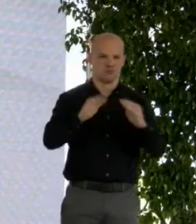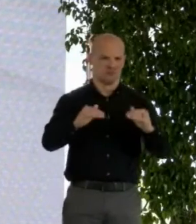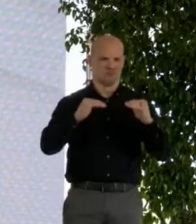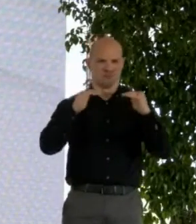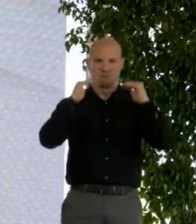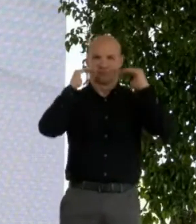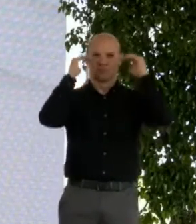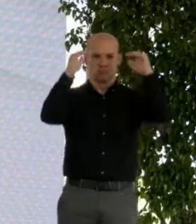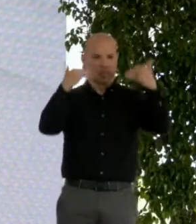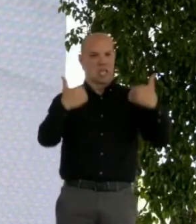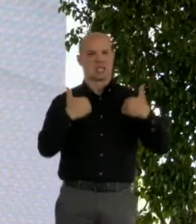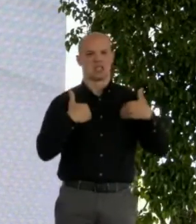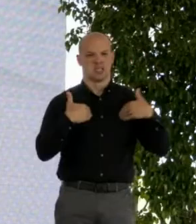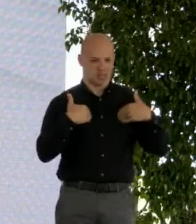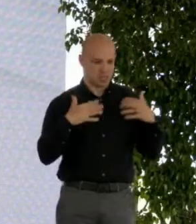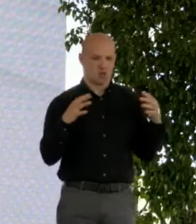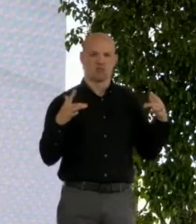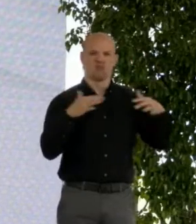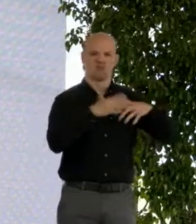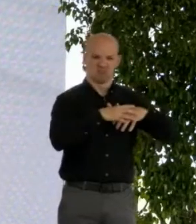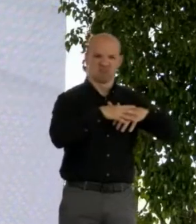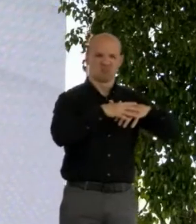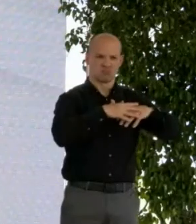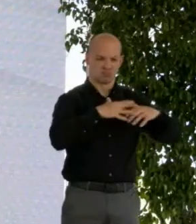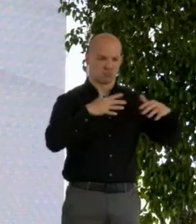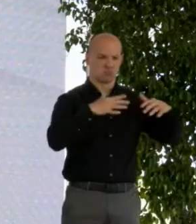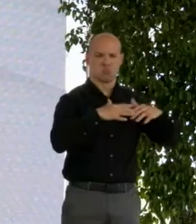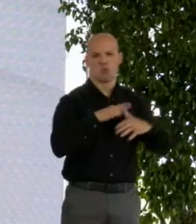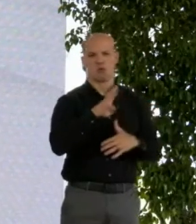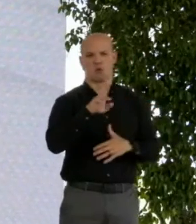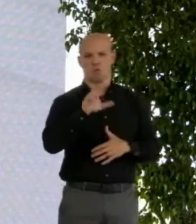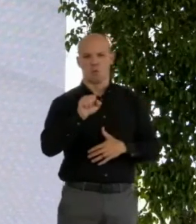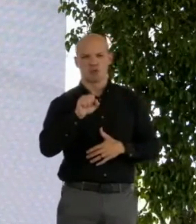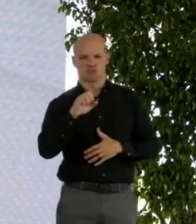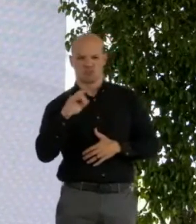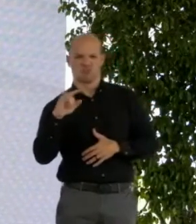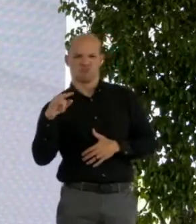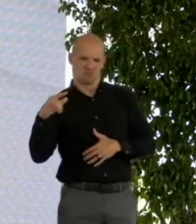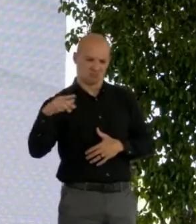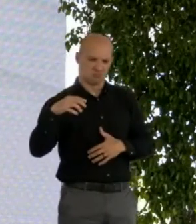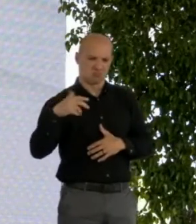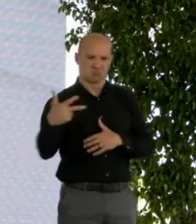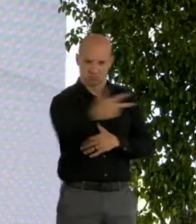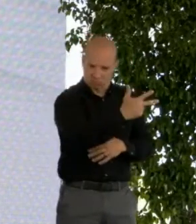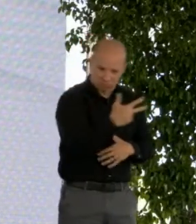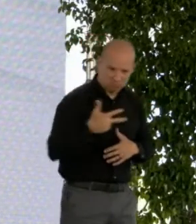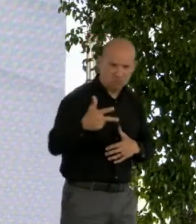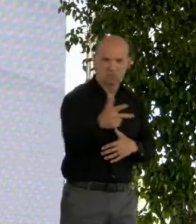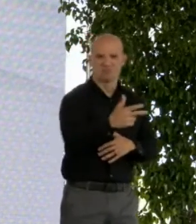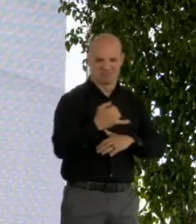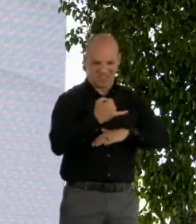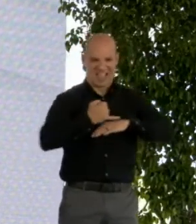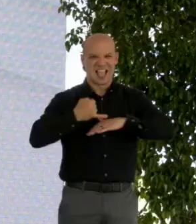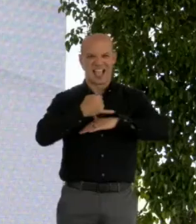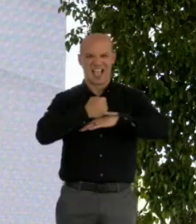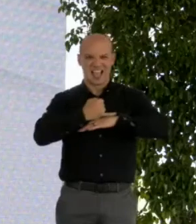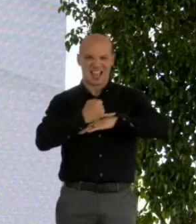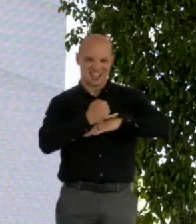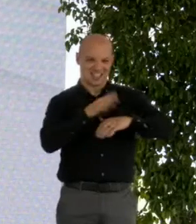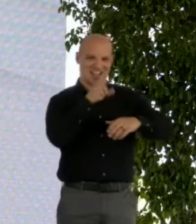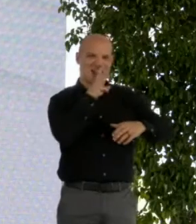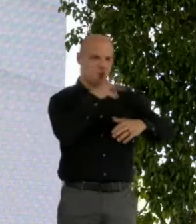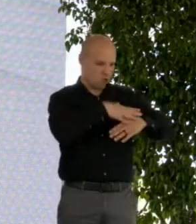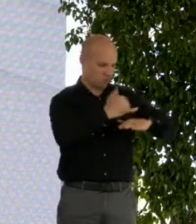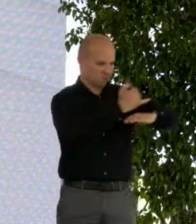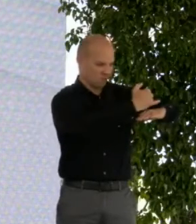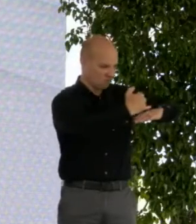un anfiteatro, un bosque urbano, islas flotantes con arena y playas, así como